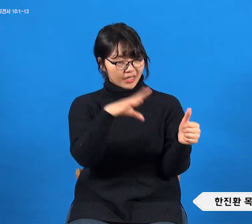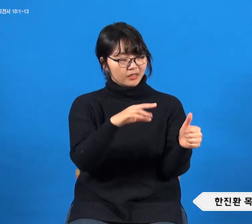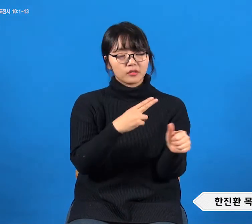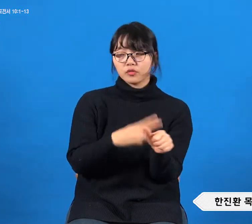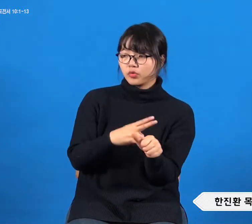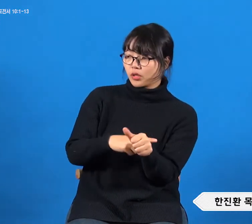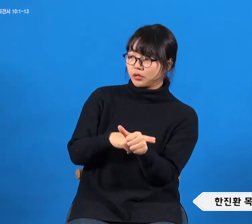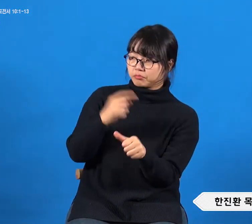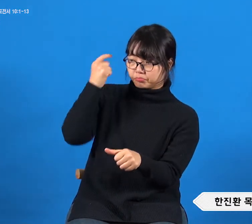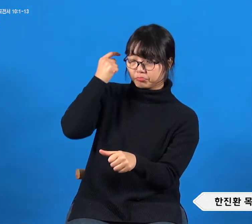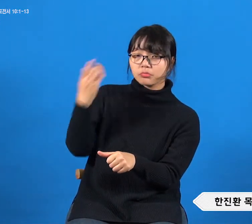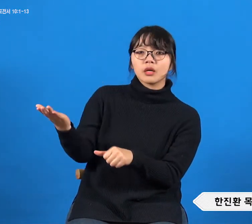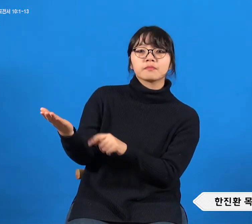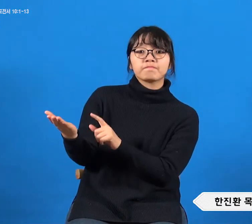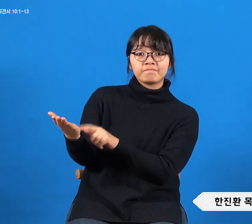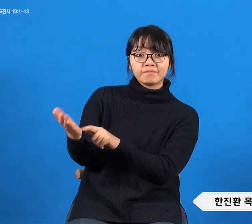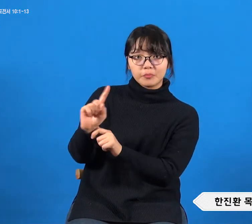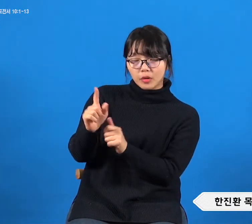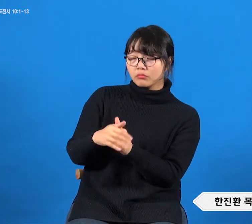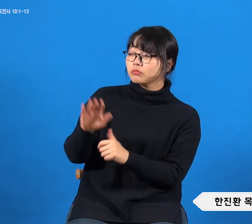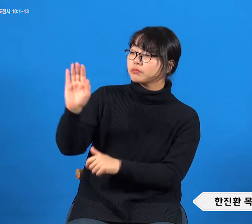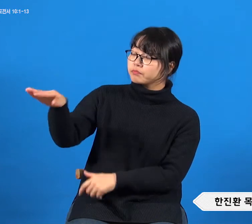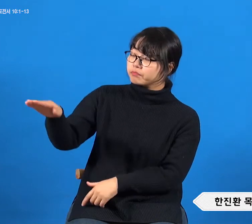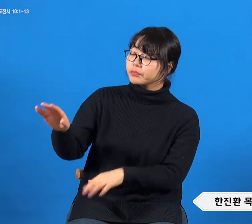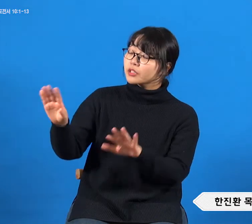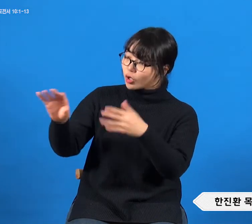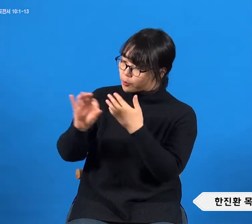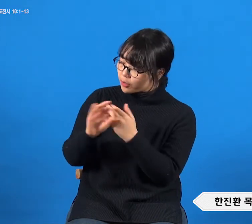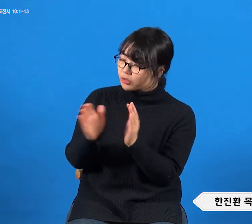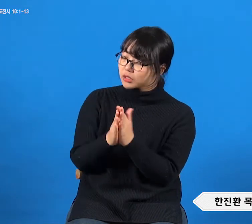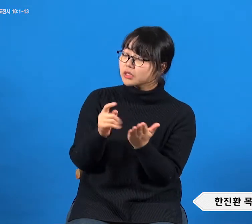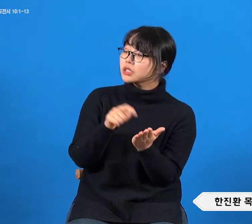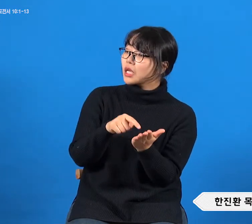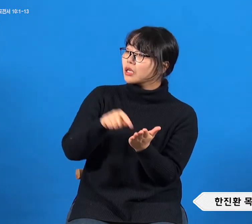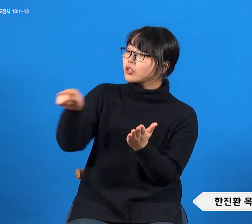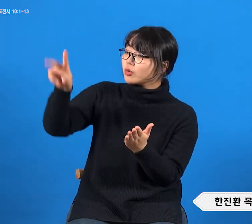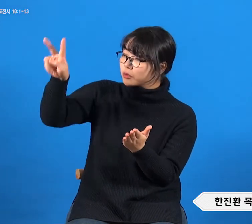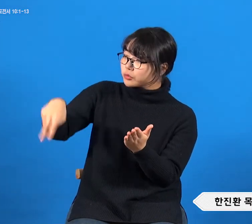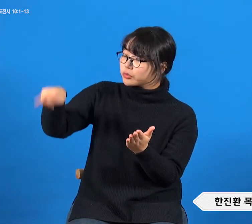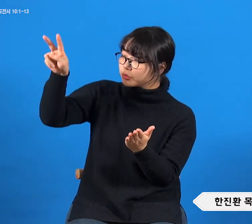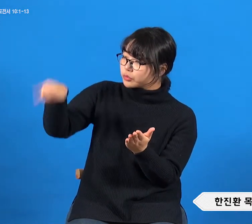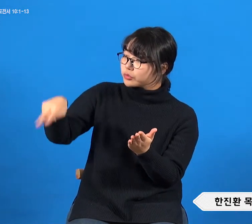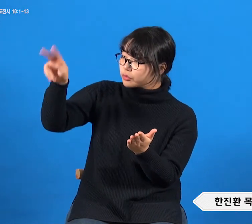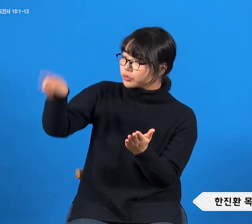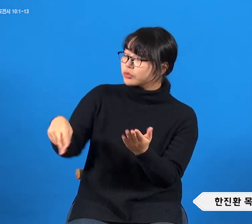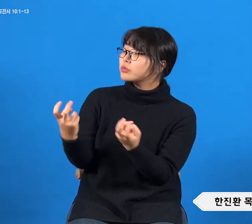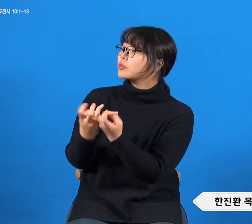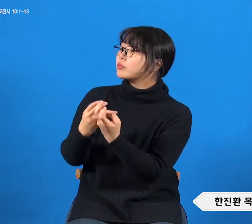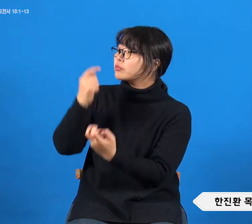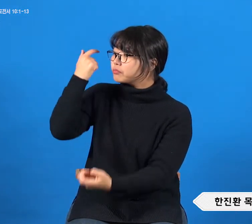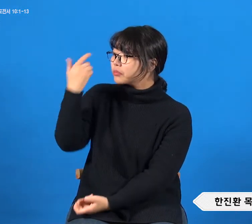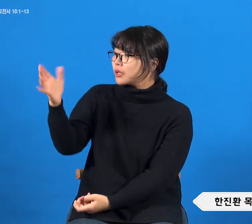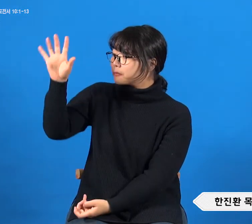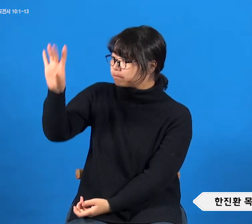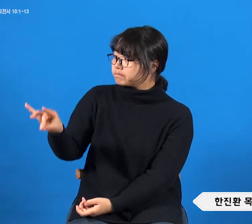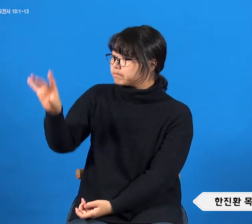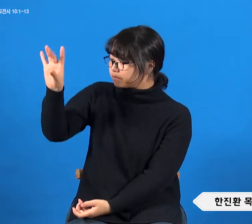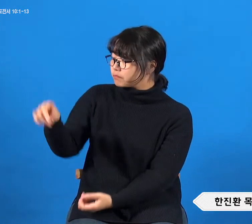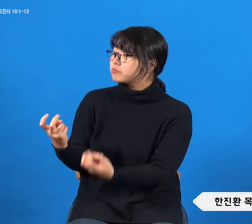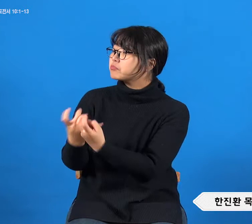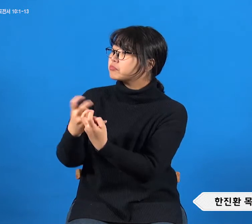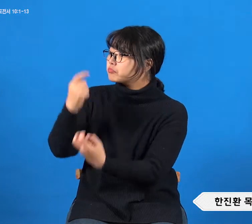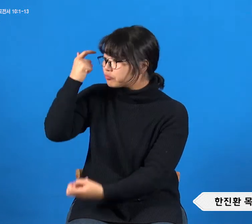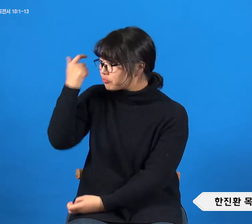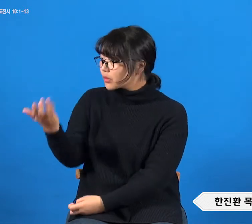이렇게 되물었습니다. 그럼 탈무드가 자네를 훑은 것은 몇 번이나 되는고?